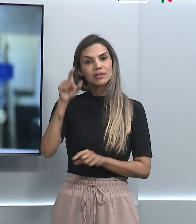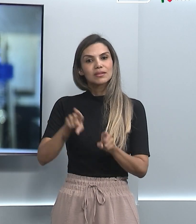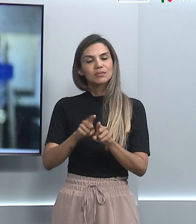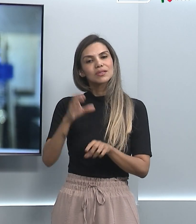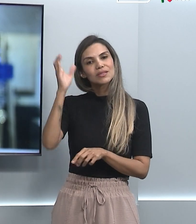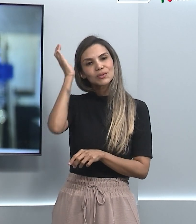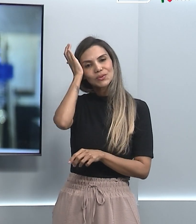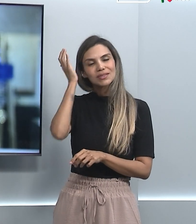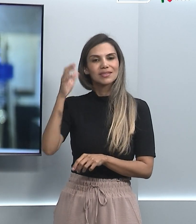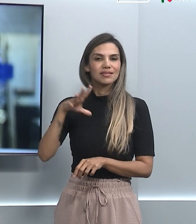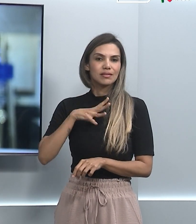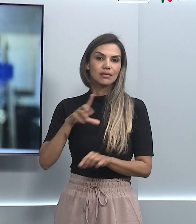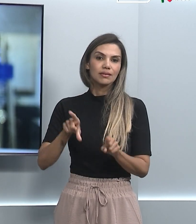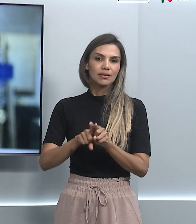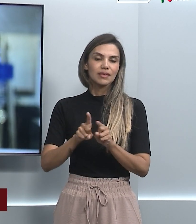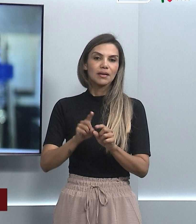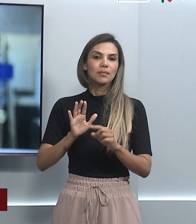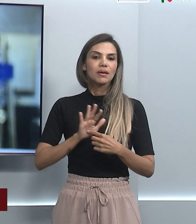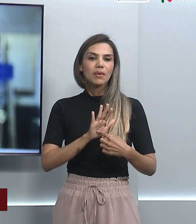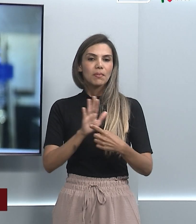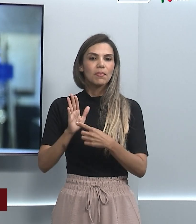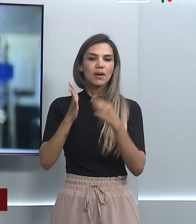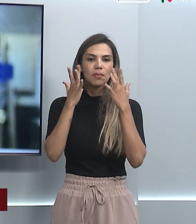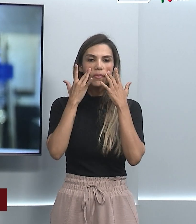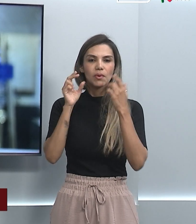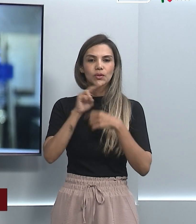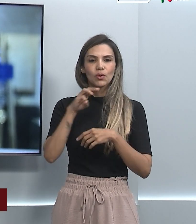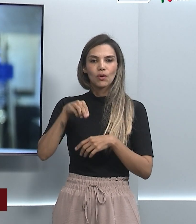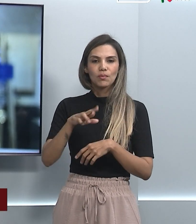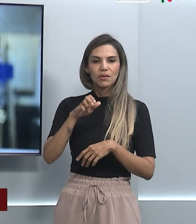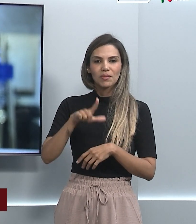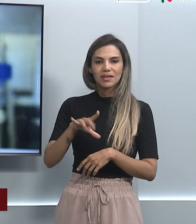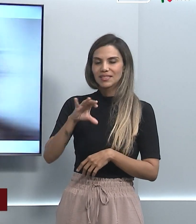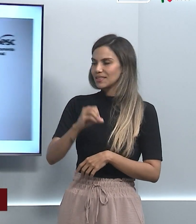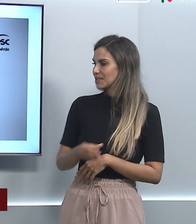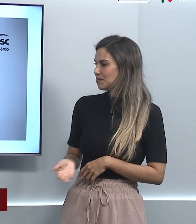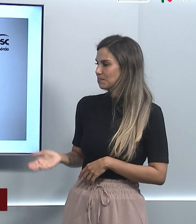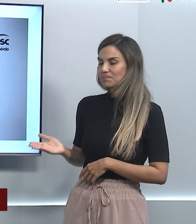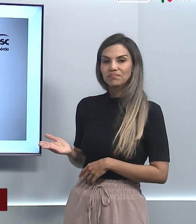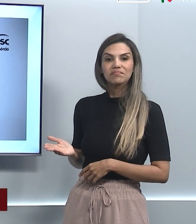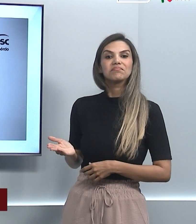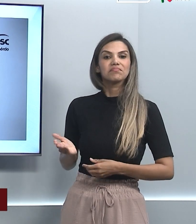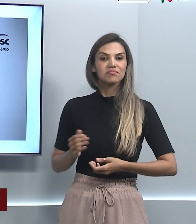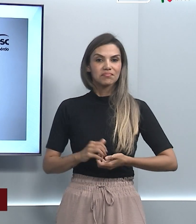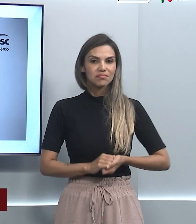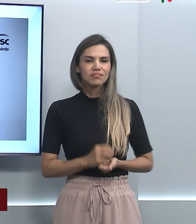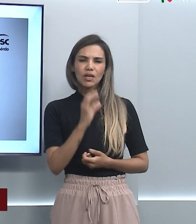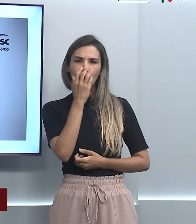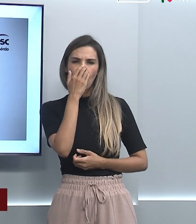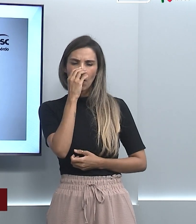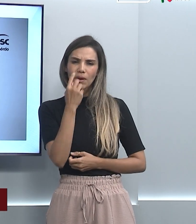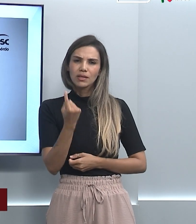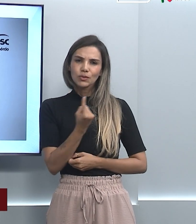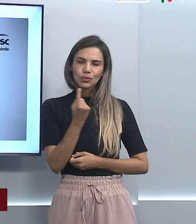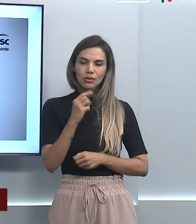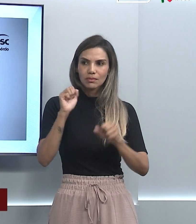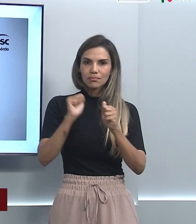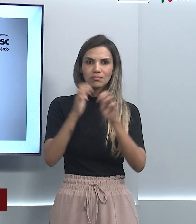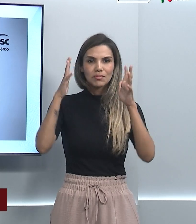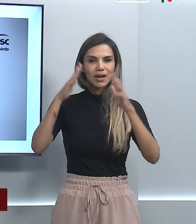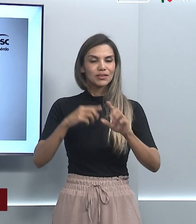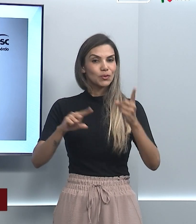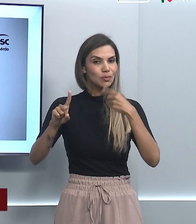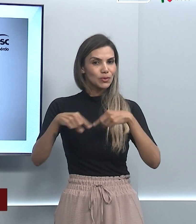Sesc Centro acontece o espetáculo Marcelino em Pente Fino, um solo de um palhaço mágico musical que